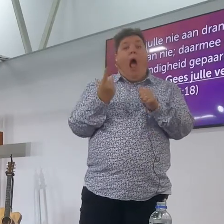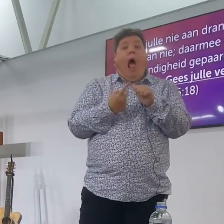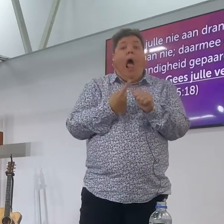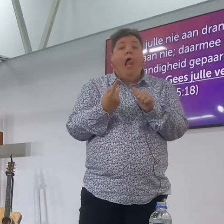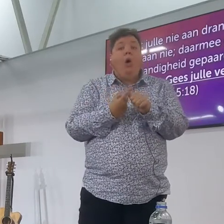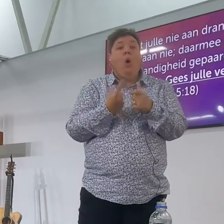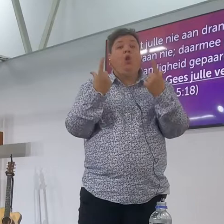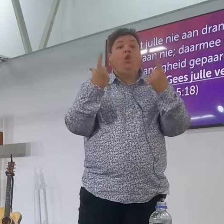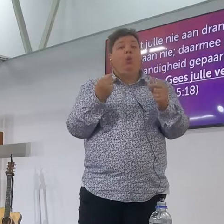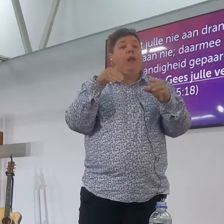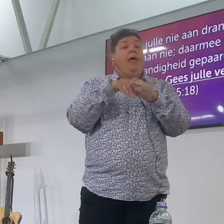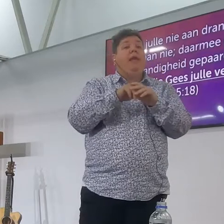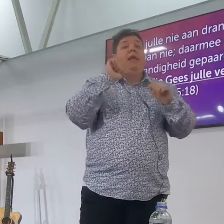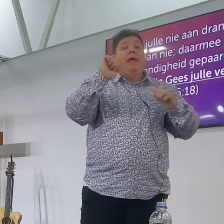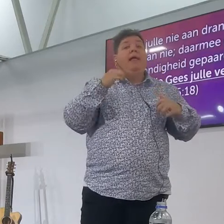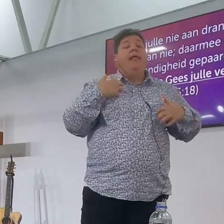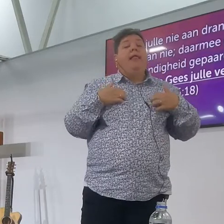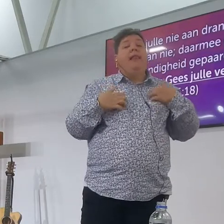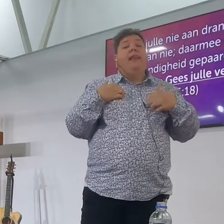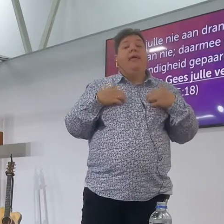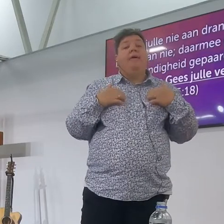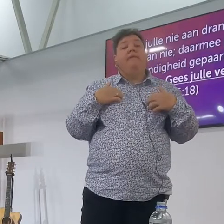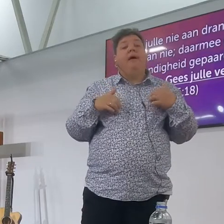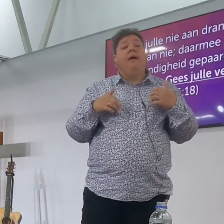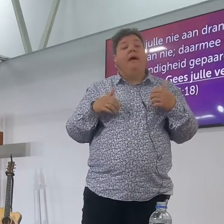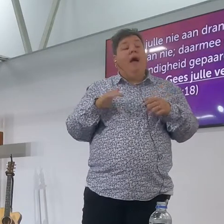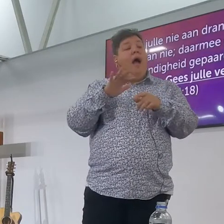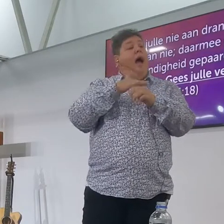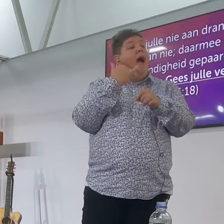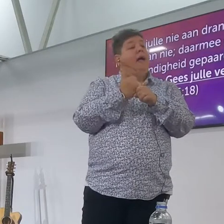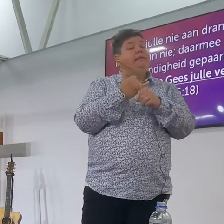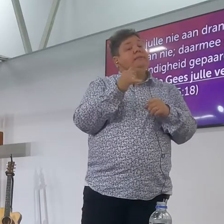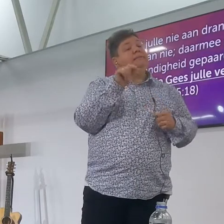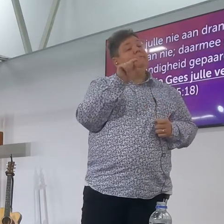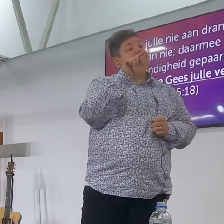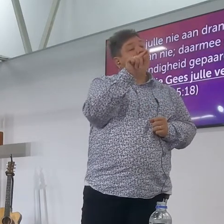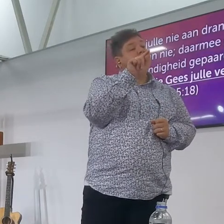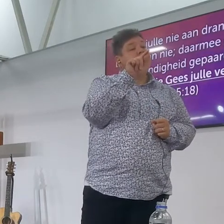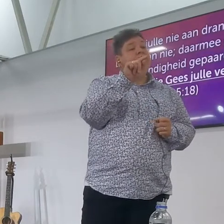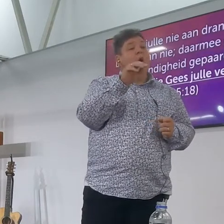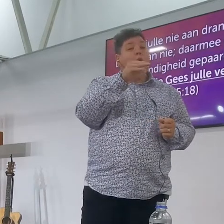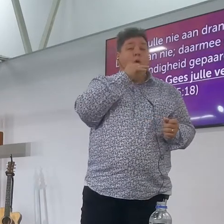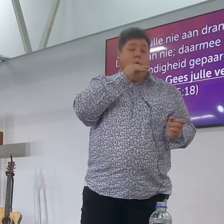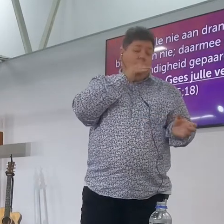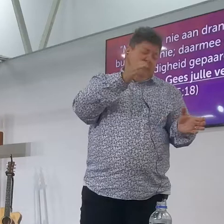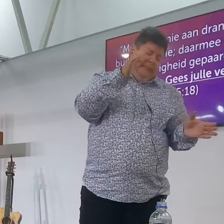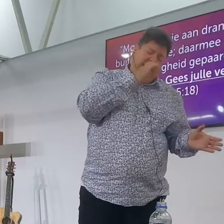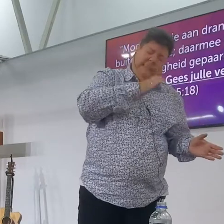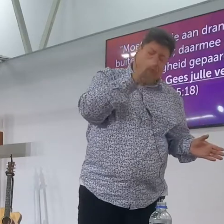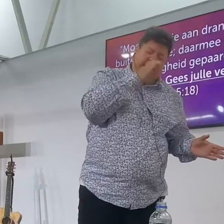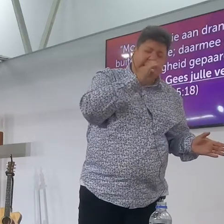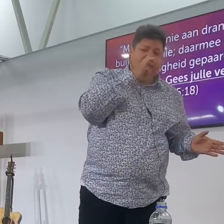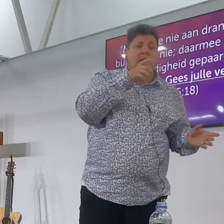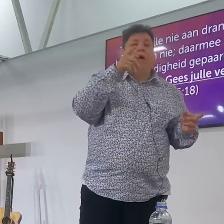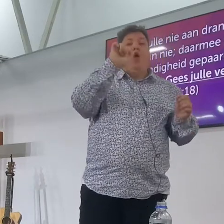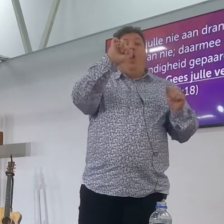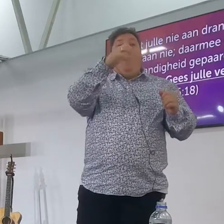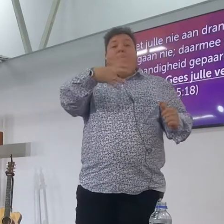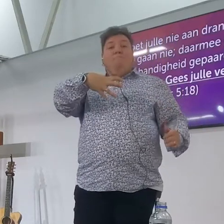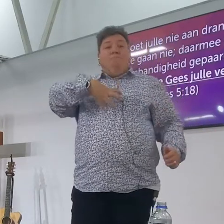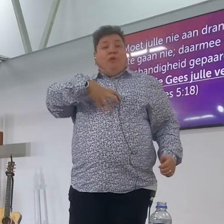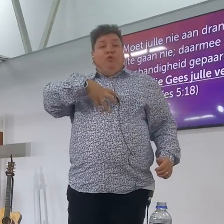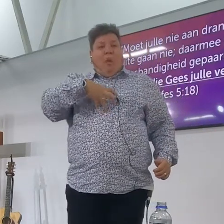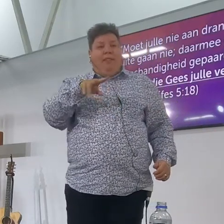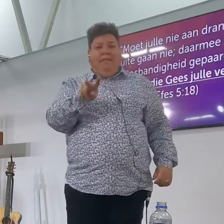doen, terwyl ons op hierdie vers is, wat alkohol doen, as ek net genoeg in het, dan verander dit 'n bietjie van my karakter.